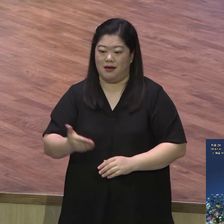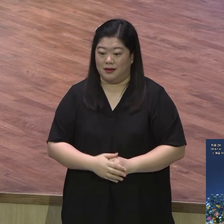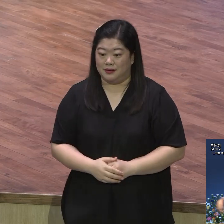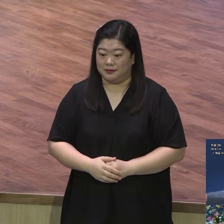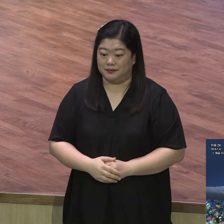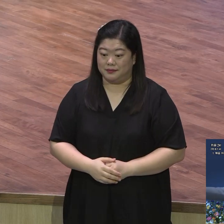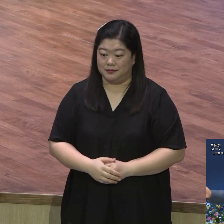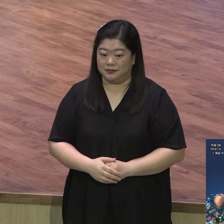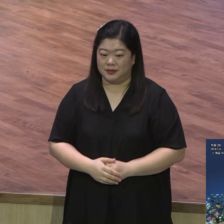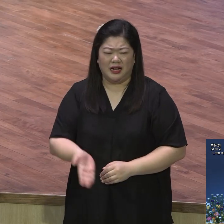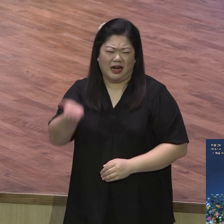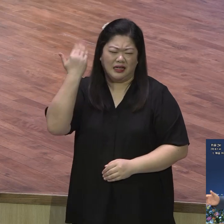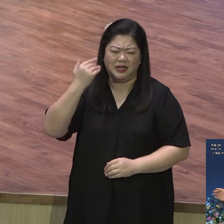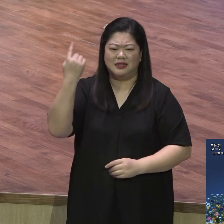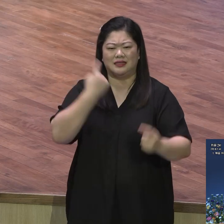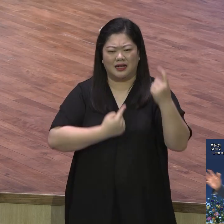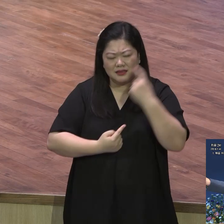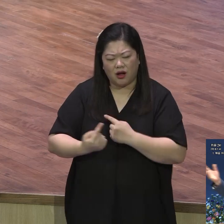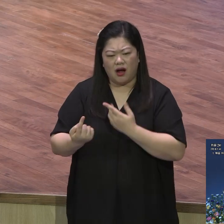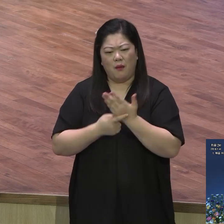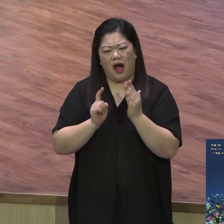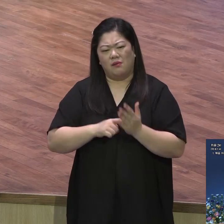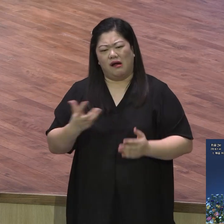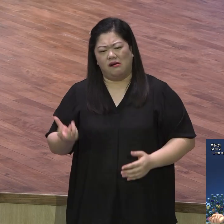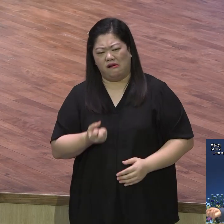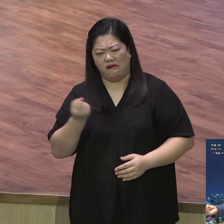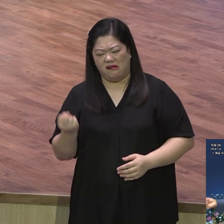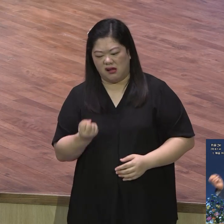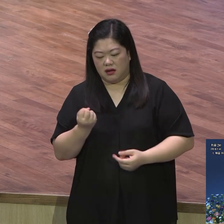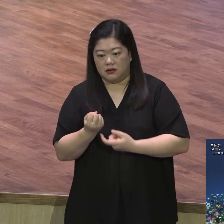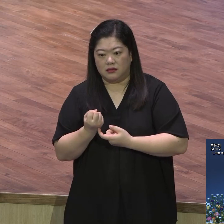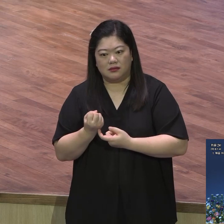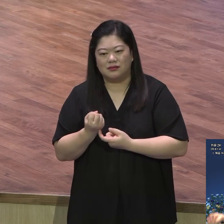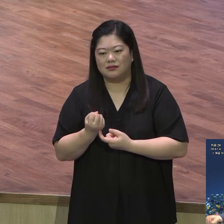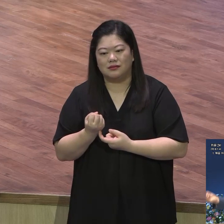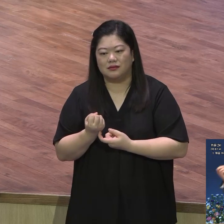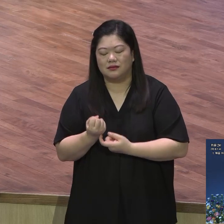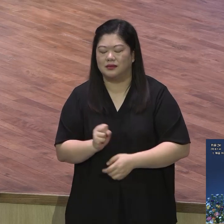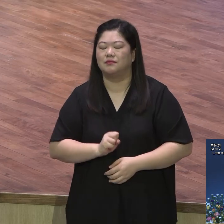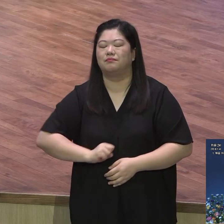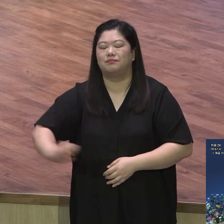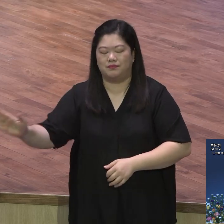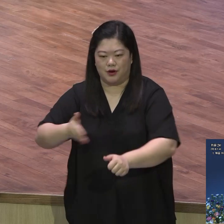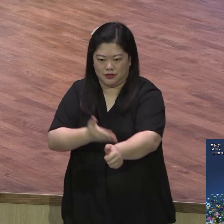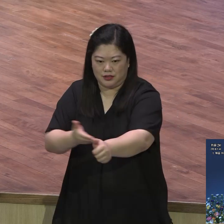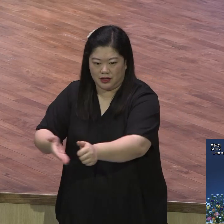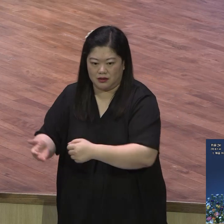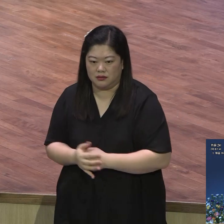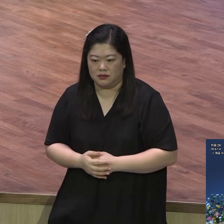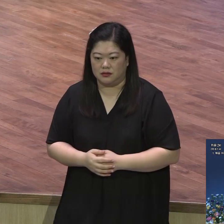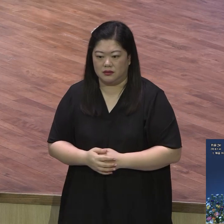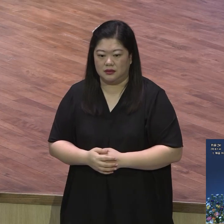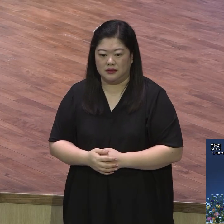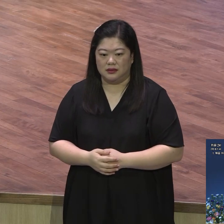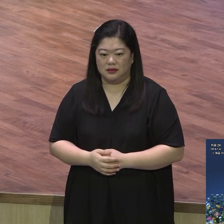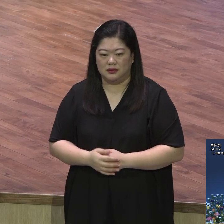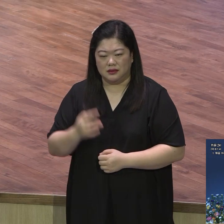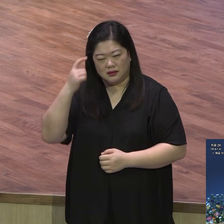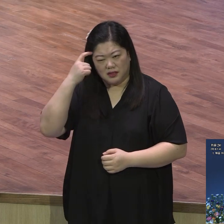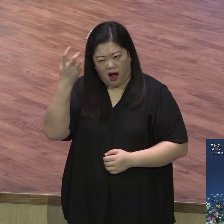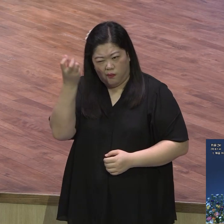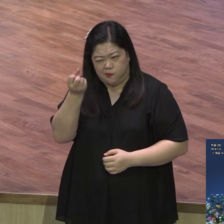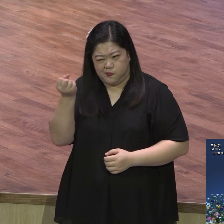상처받았던 거 과거에 잘못 살았던 거 그거 자꾸 생각하지 마세요. 사단이 자꾸 이 찌꺼이 가지고 와가지고 자꾸 잠 못 자게 만든다니까.